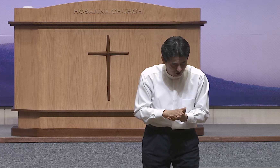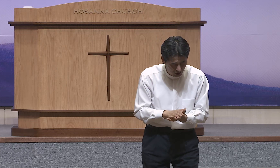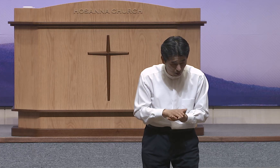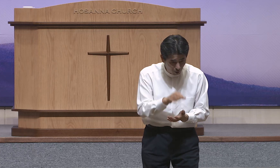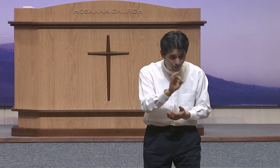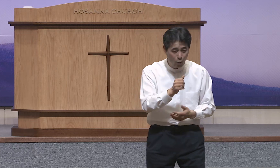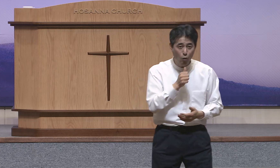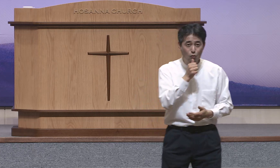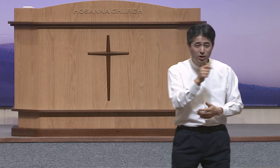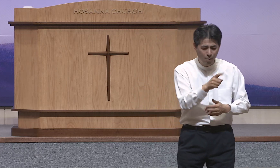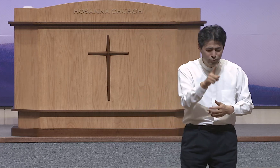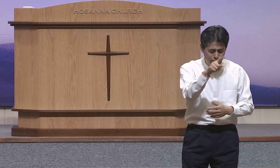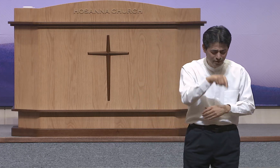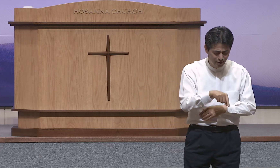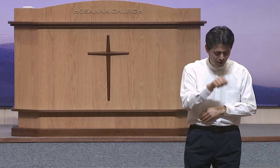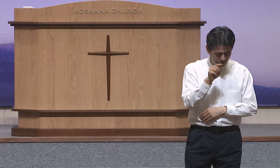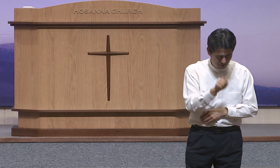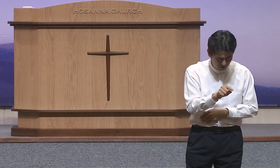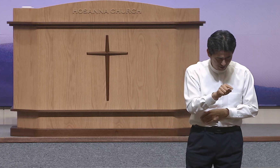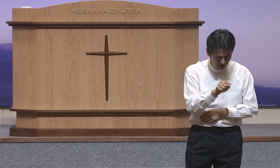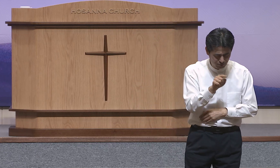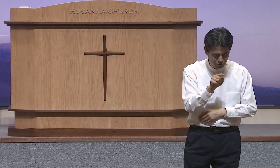딴딴딴딴딴딴딴 콩나물 대가리가